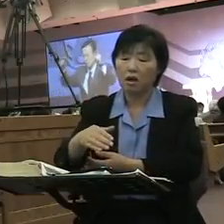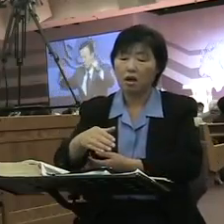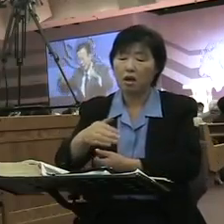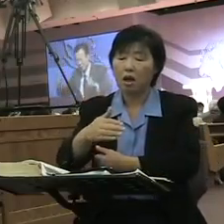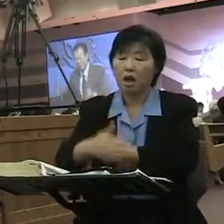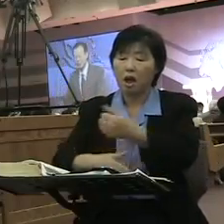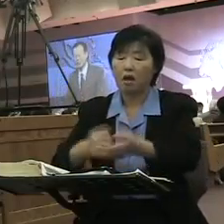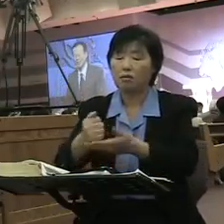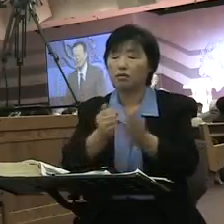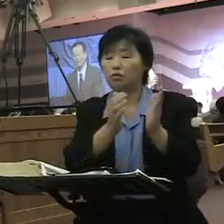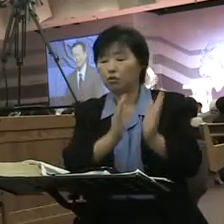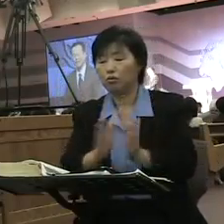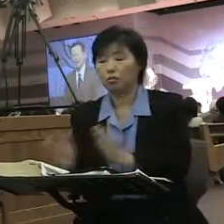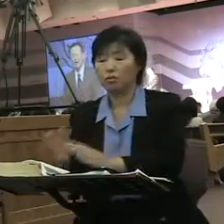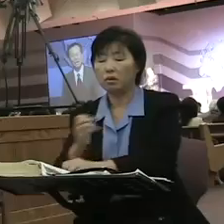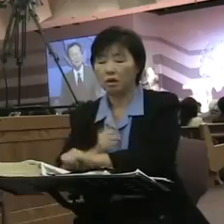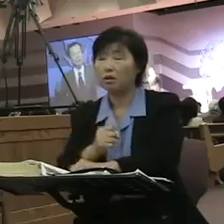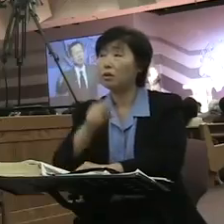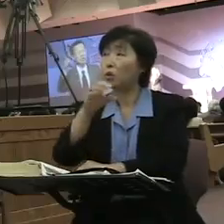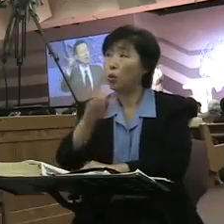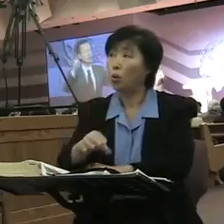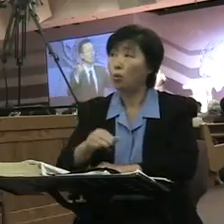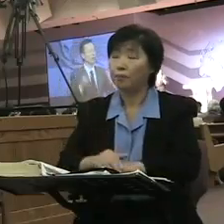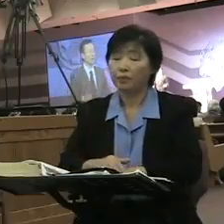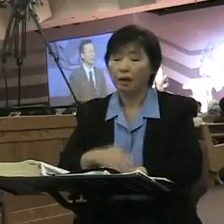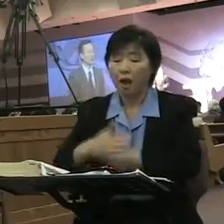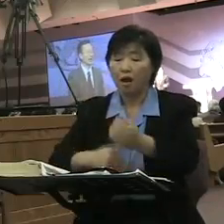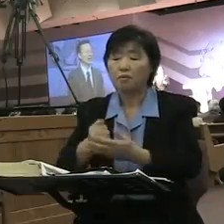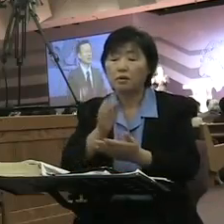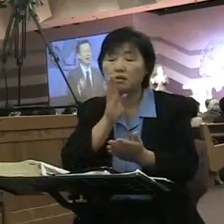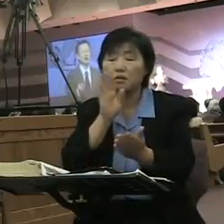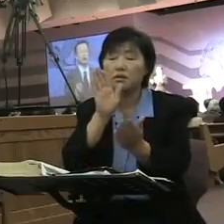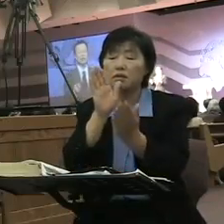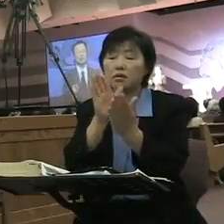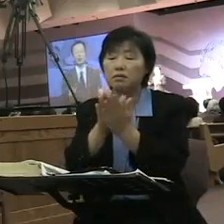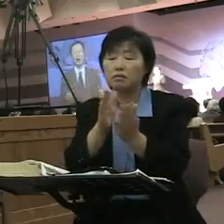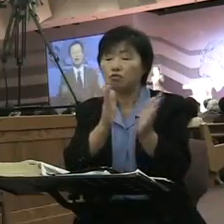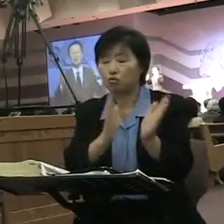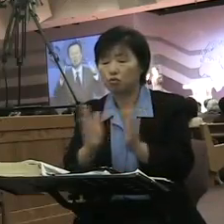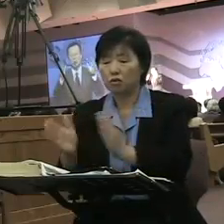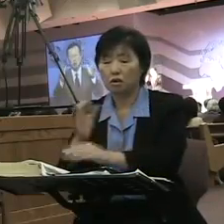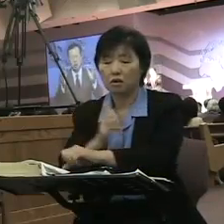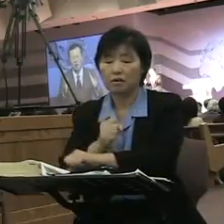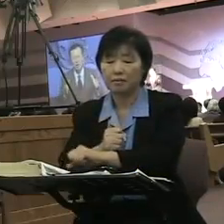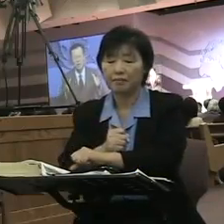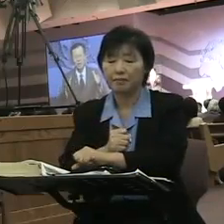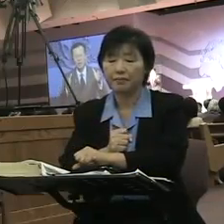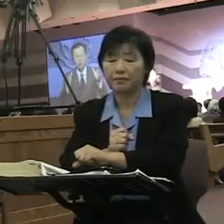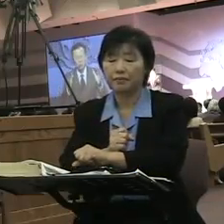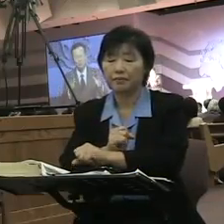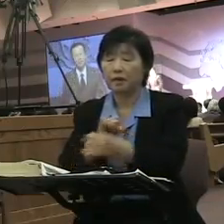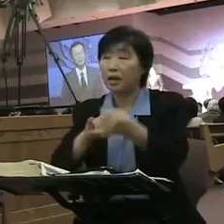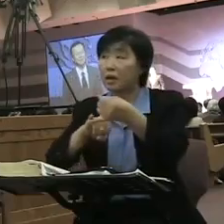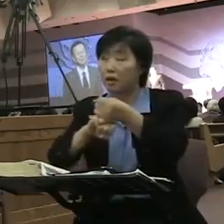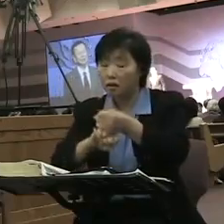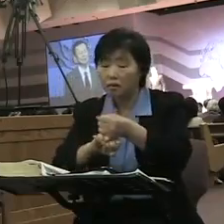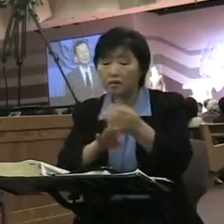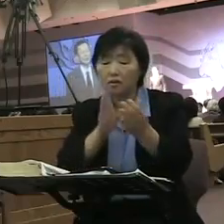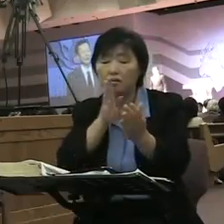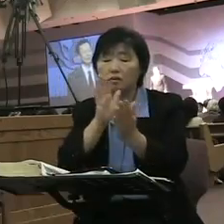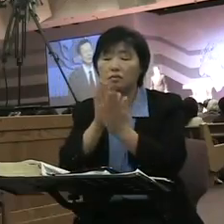하나님 준비하신 것이다. 하나님이 친히 준비하시리라, 약속하신 대로 하나님이 친히